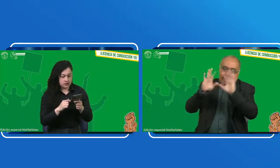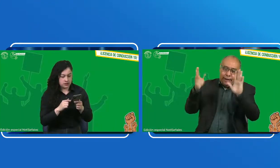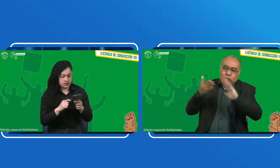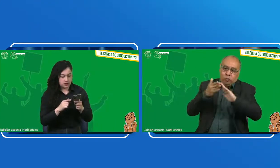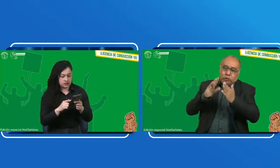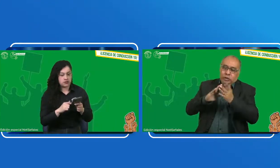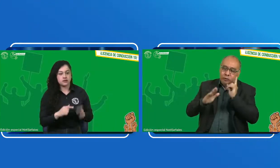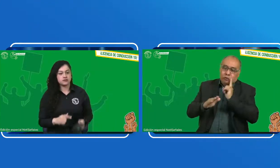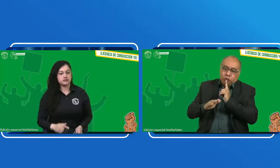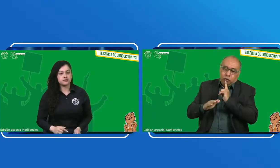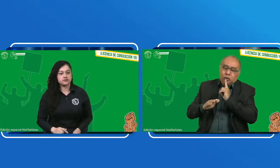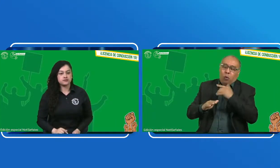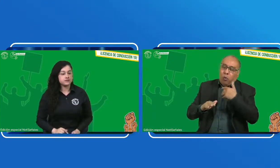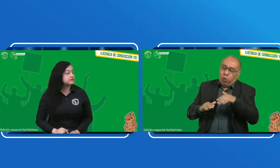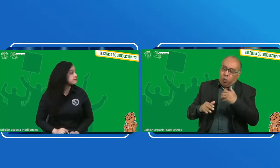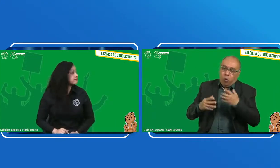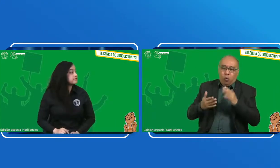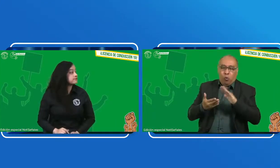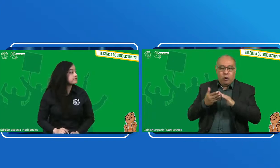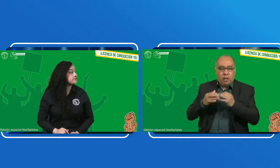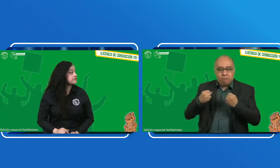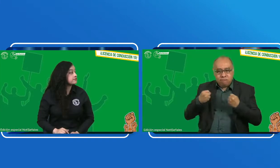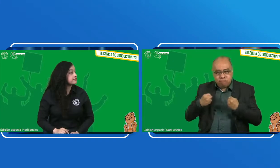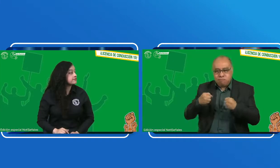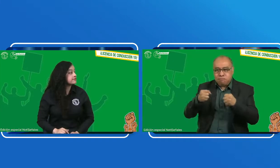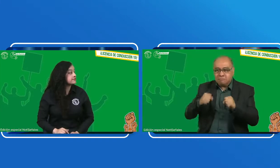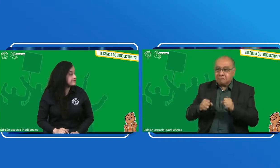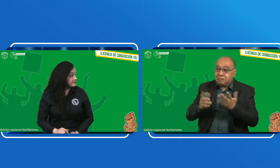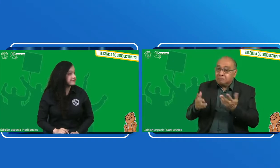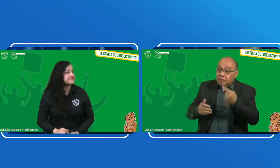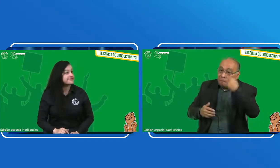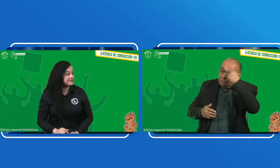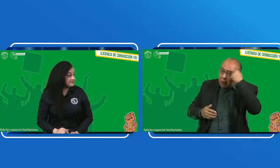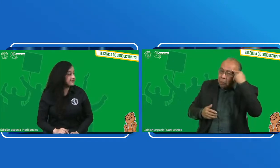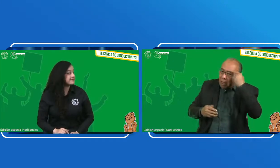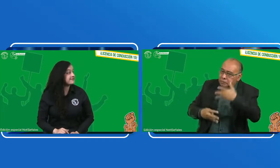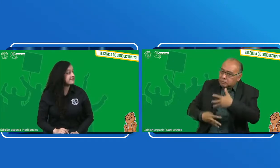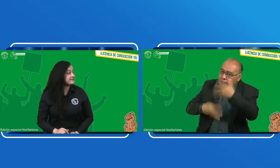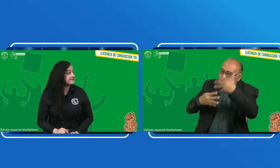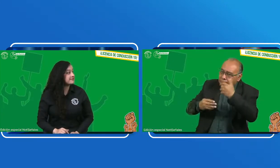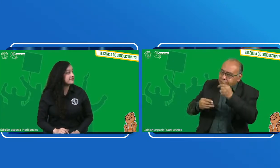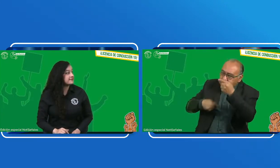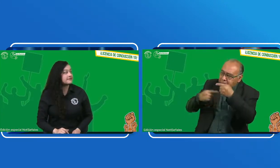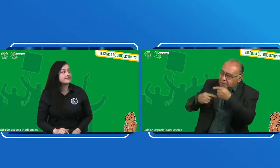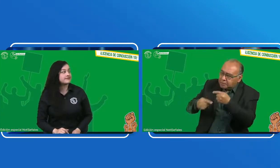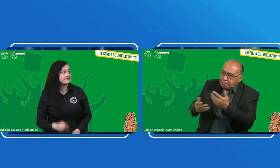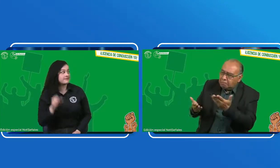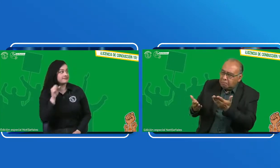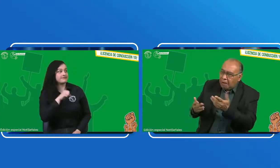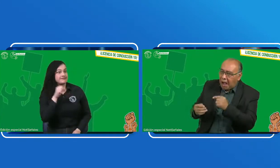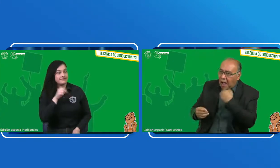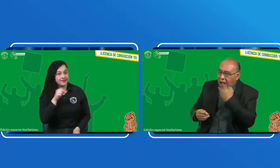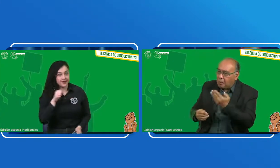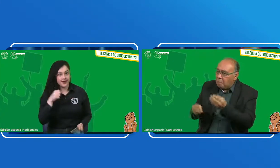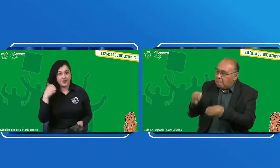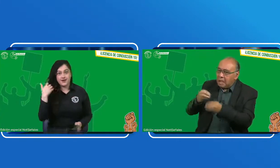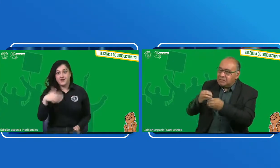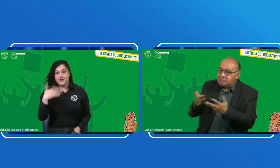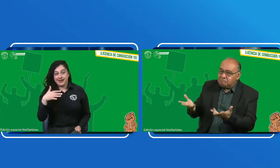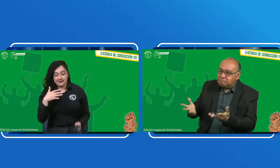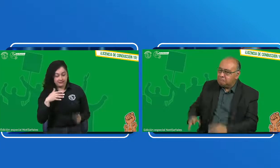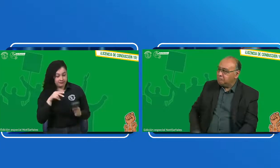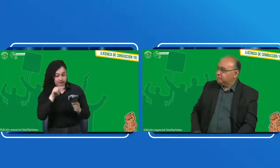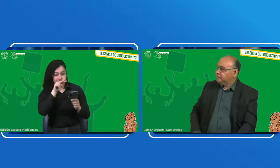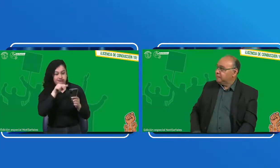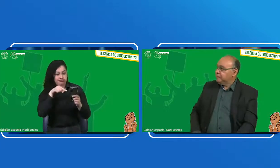Perfecto. Que quede esa claridad, ¿no? A toda la comunidad sorda. Es un trabajo de toda la comunidad esforzándonos todos.